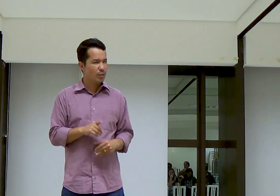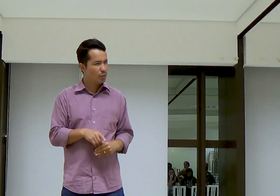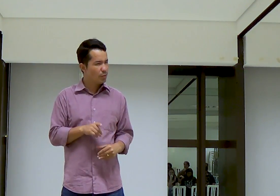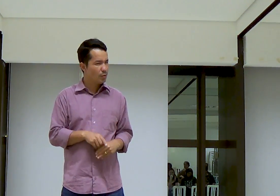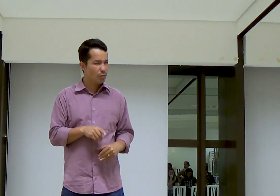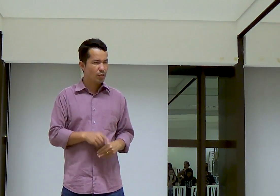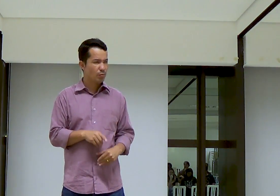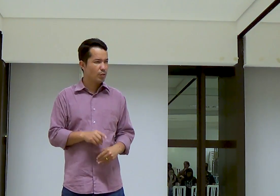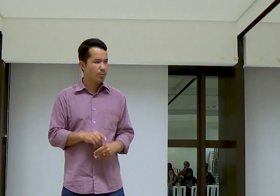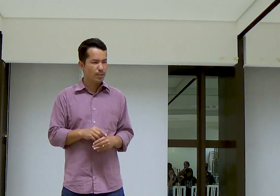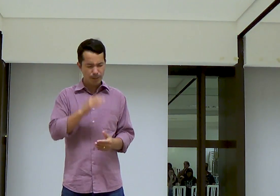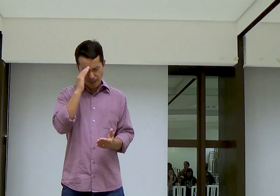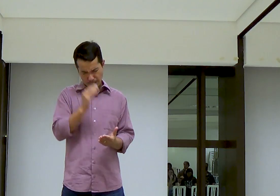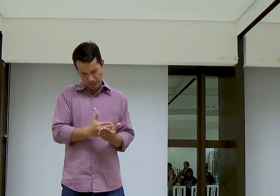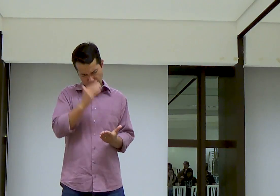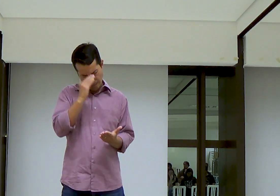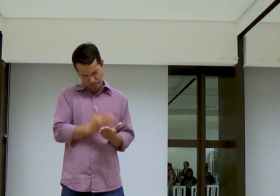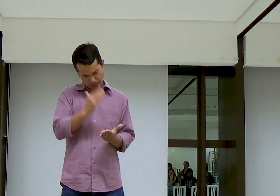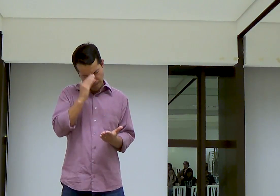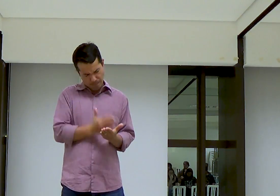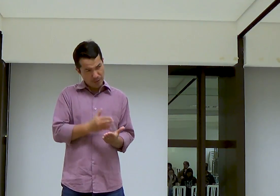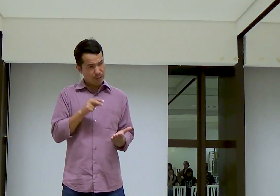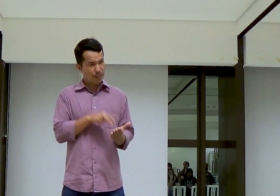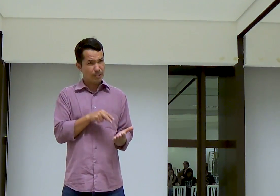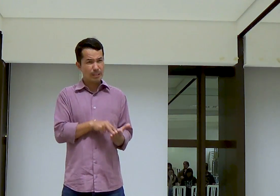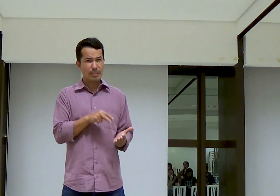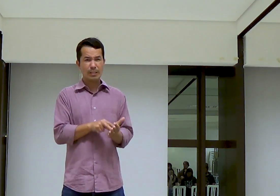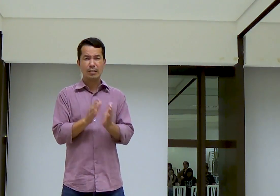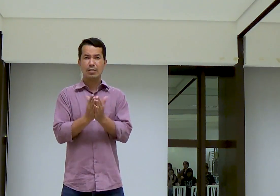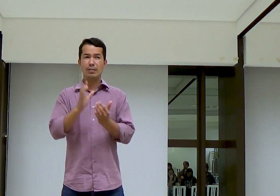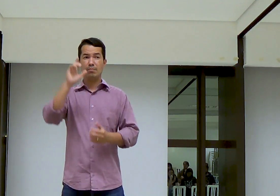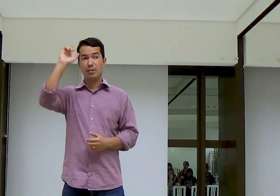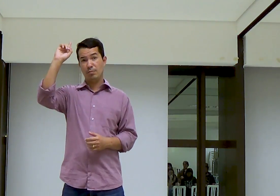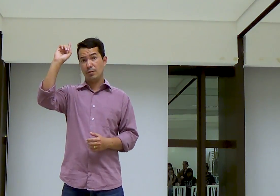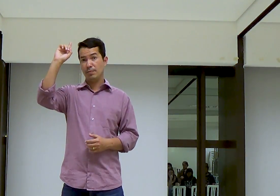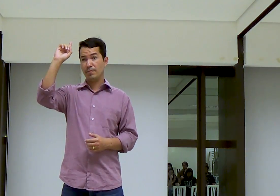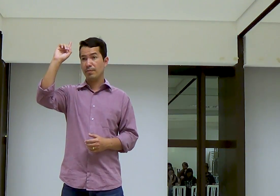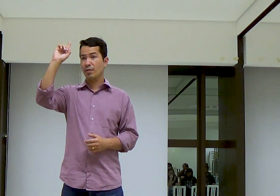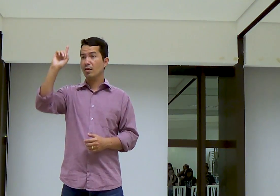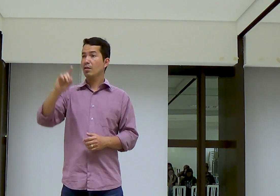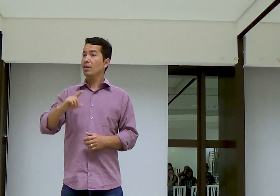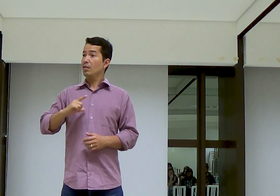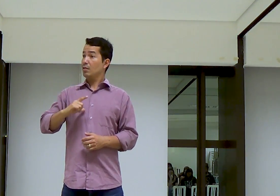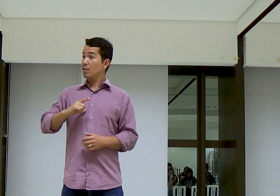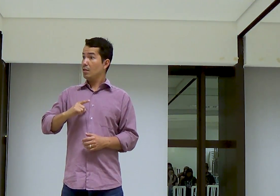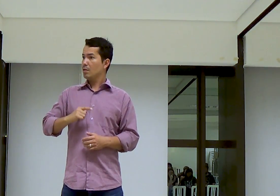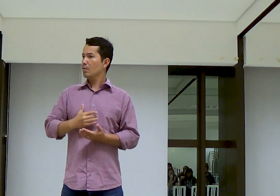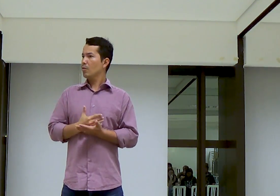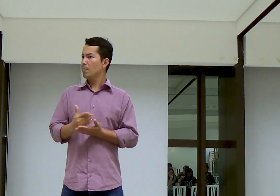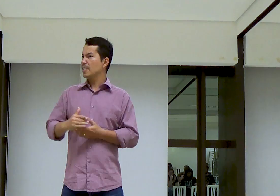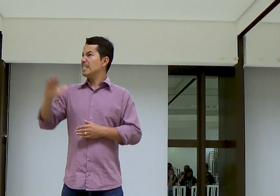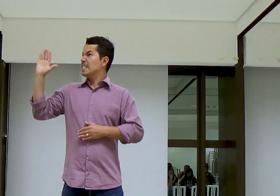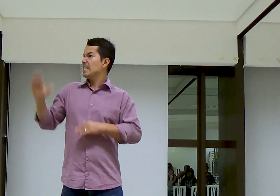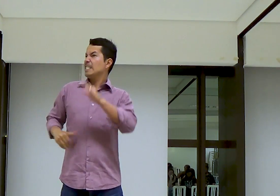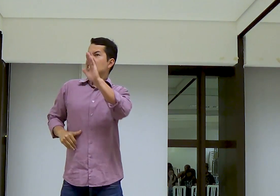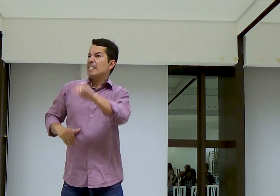dízimos corretamente. Era muito. Lia as escrituras,